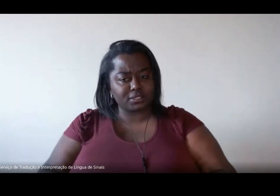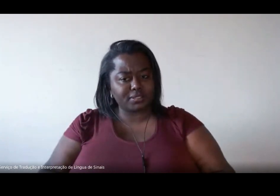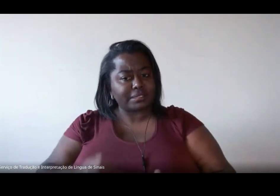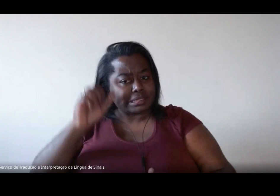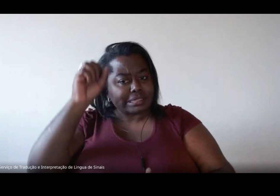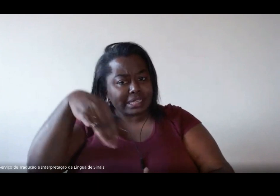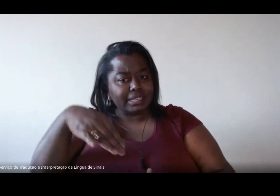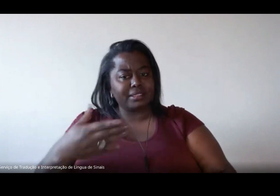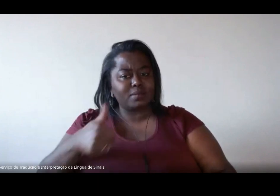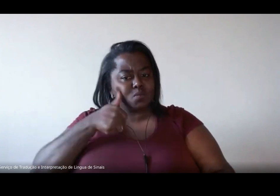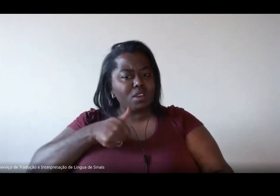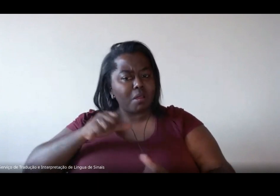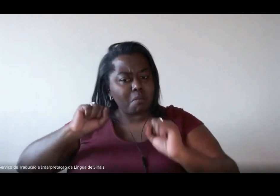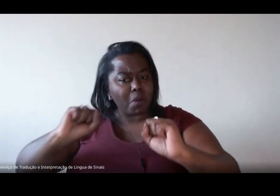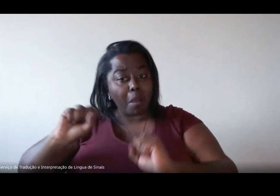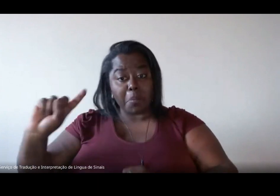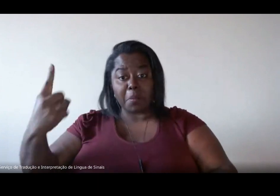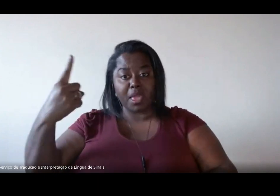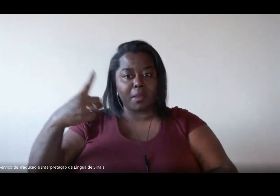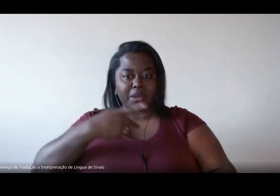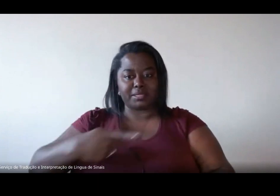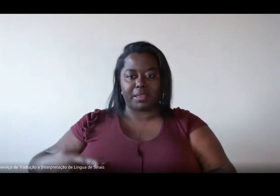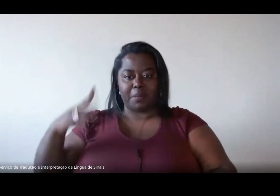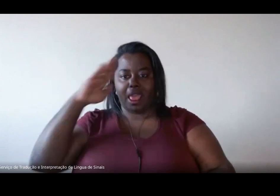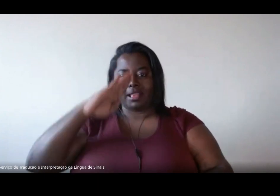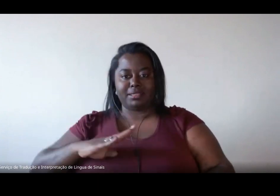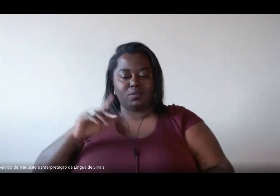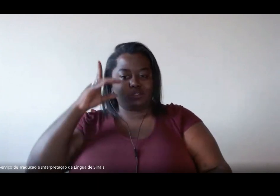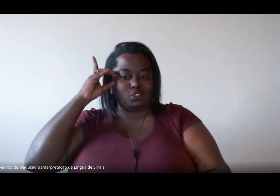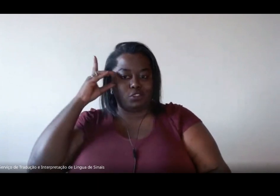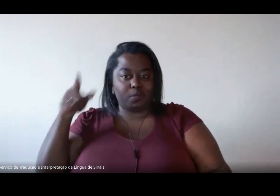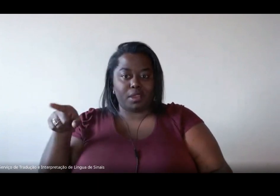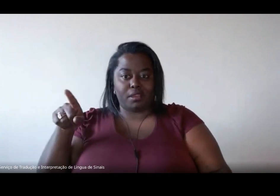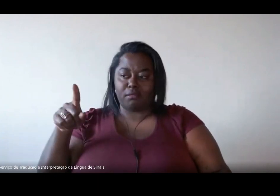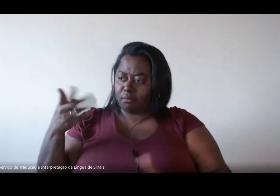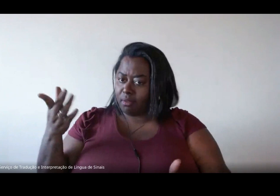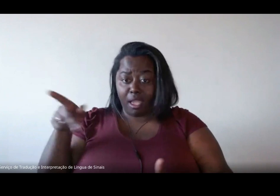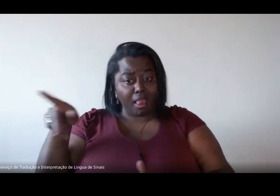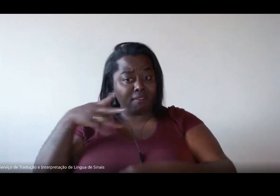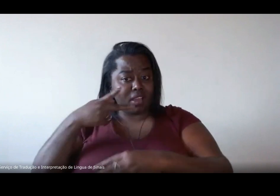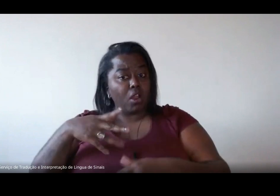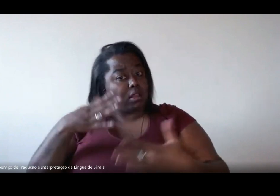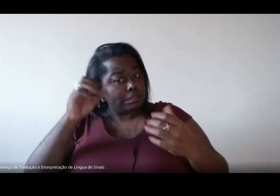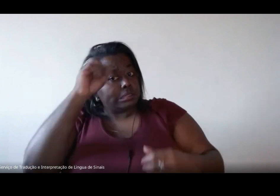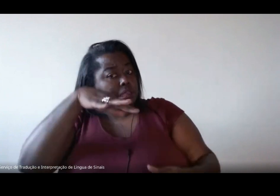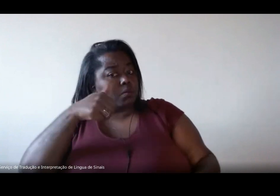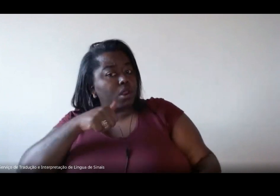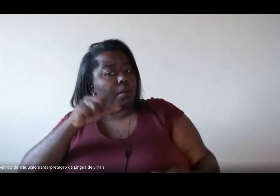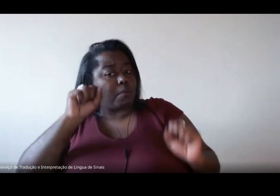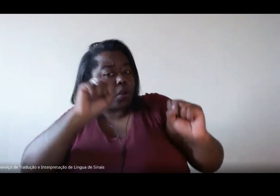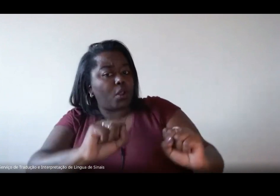brasileira. Sim, a mulher pode, né? Sim, esse sujeito invisível pode, né? Não